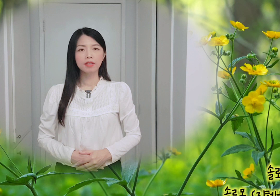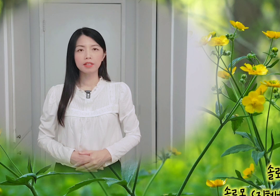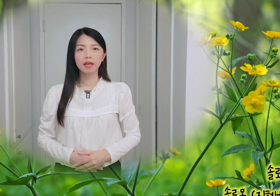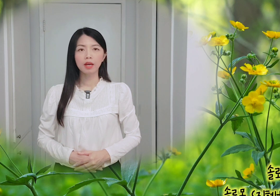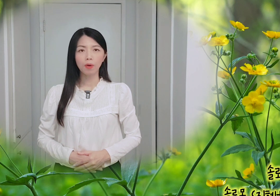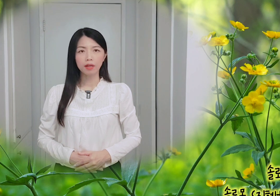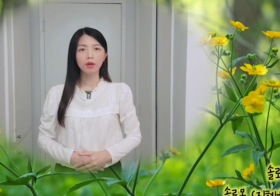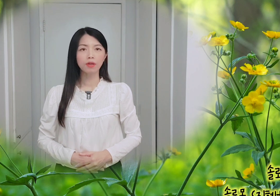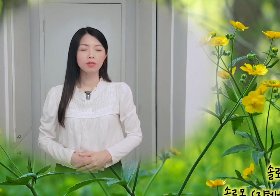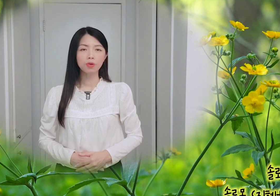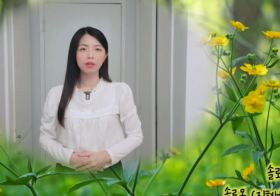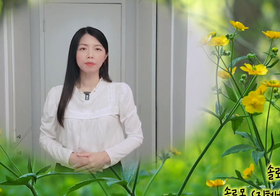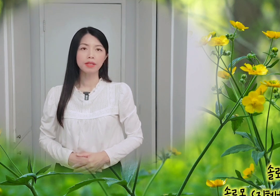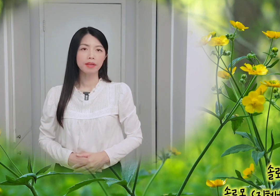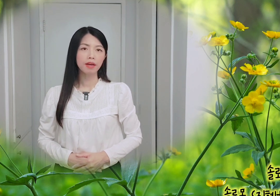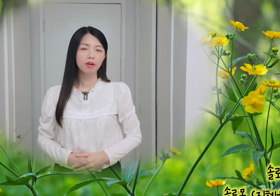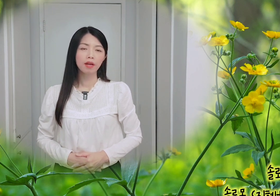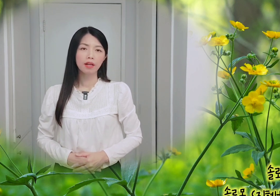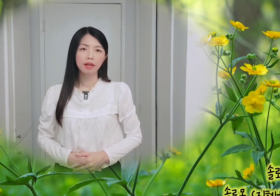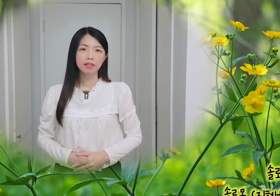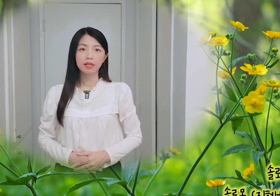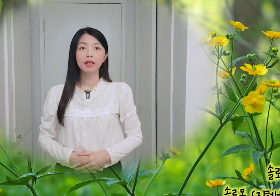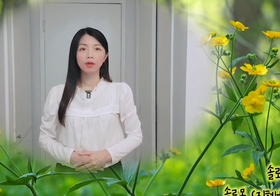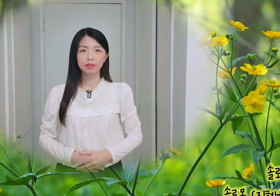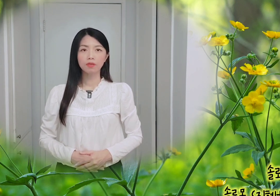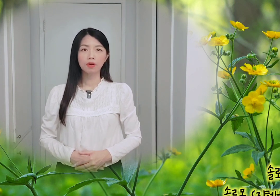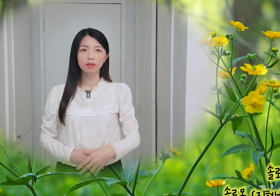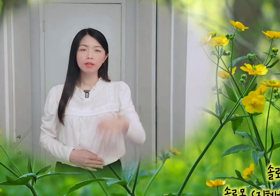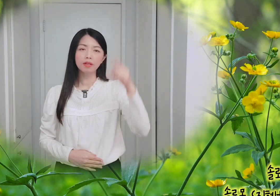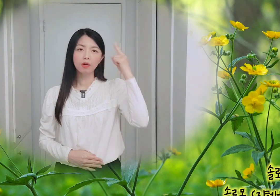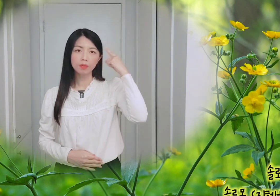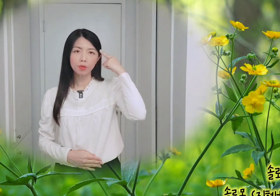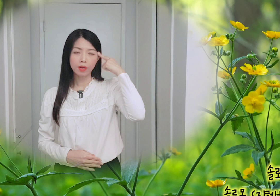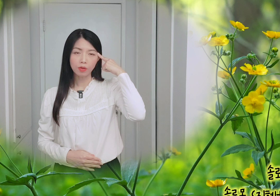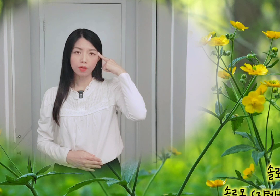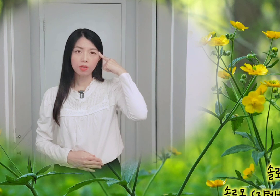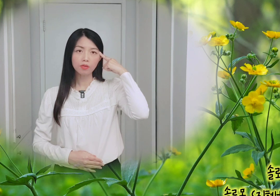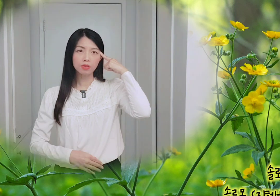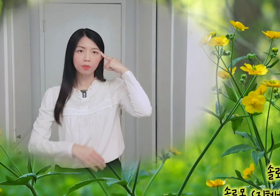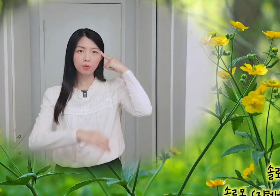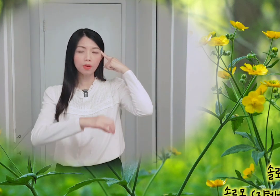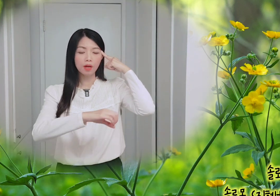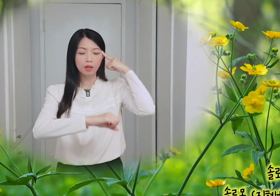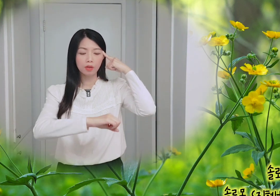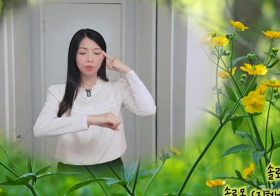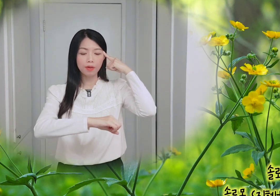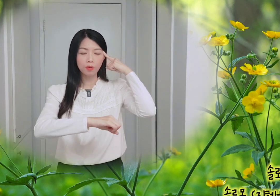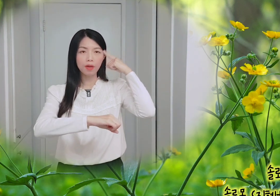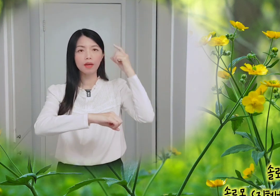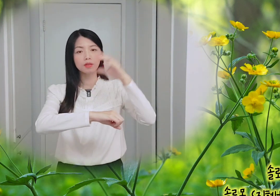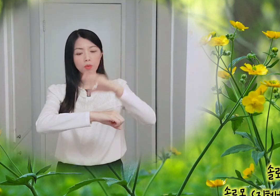솔로몬은 지혜의 왕이라고 하는 수어 이름이 있는데요. 일단 지혜라고 하는 뜻의 수어는 검지로 관자돌이 찍어주시고,